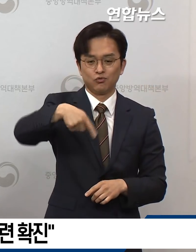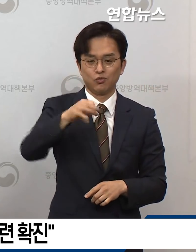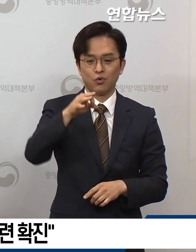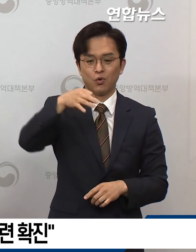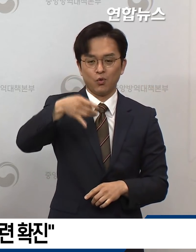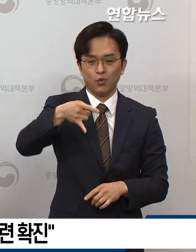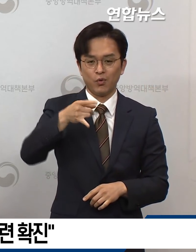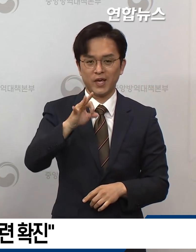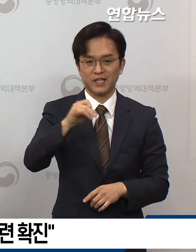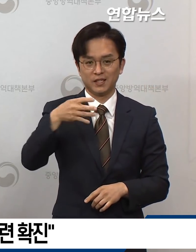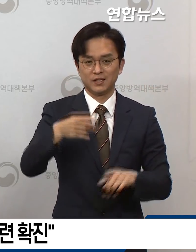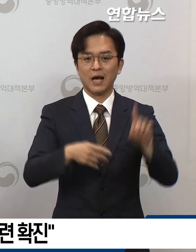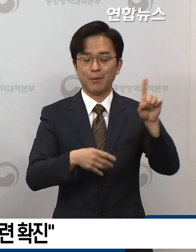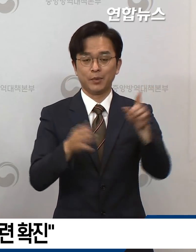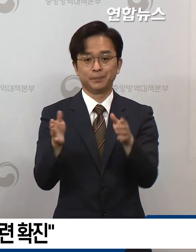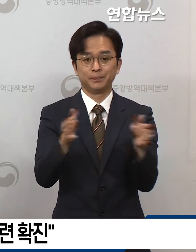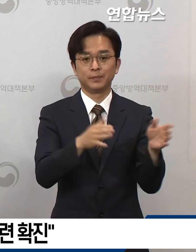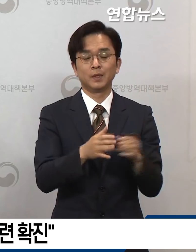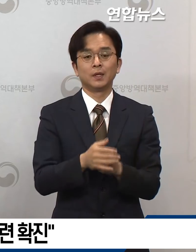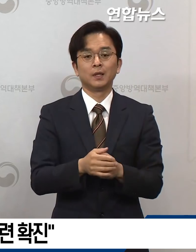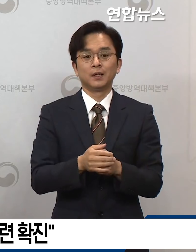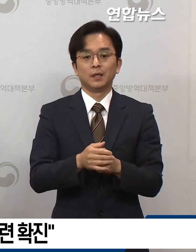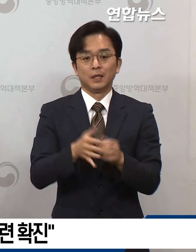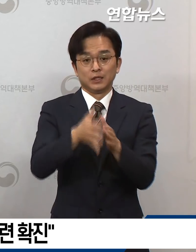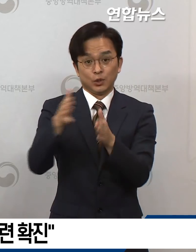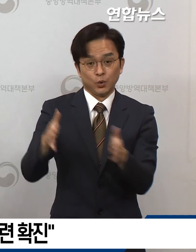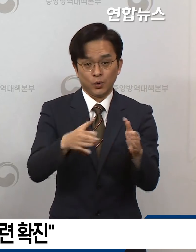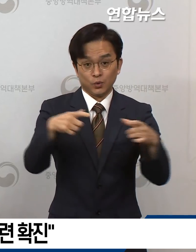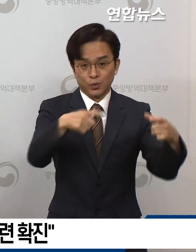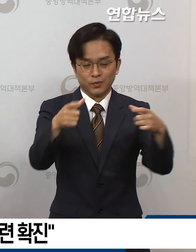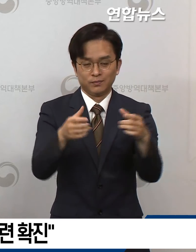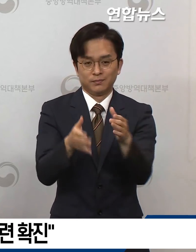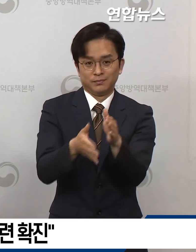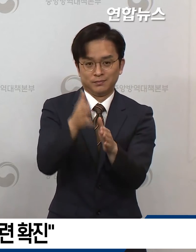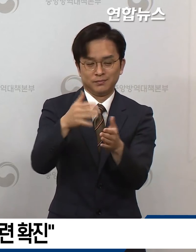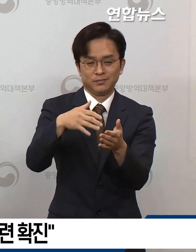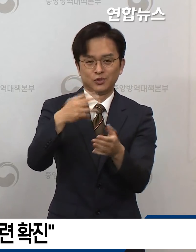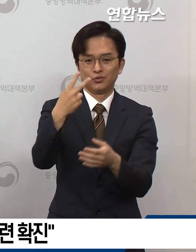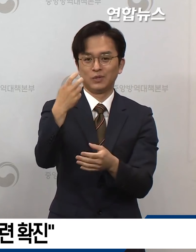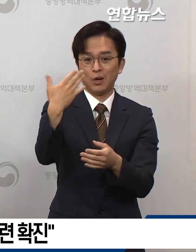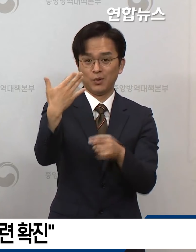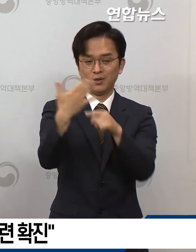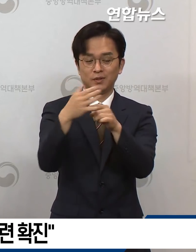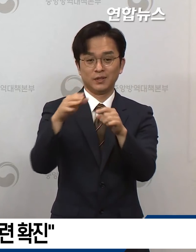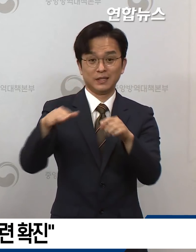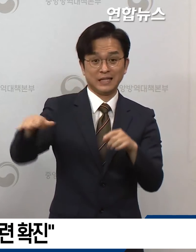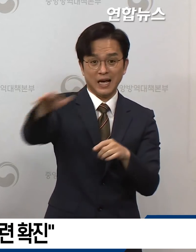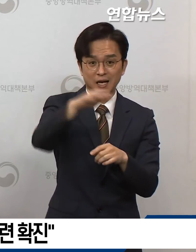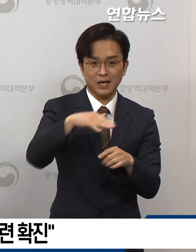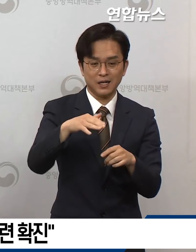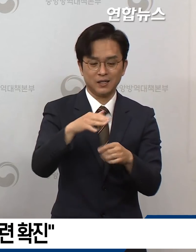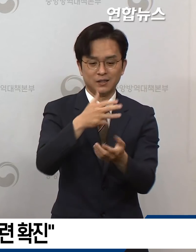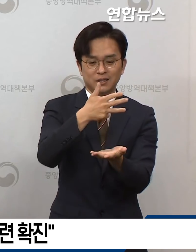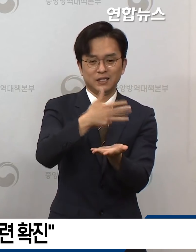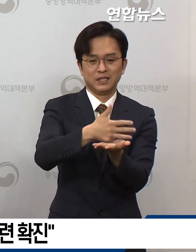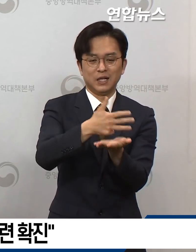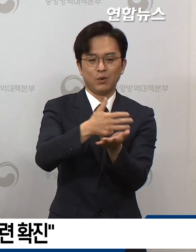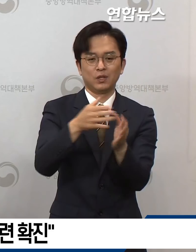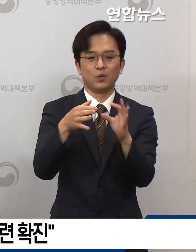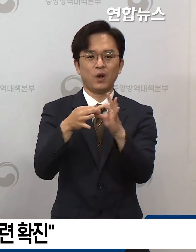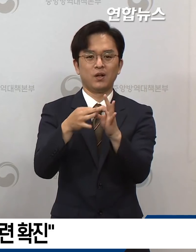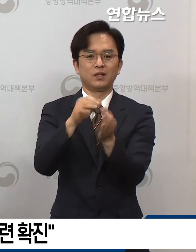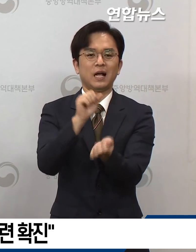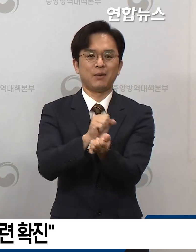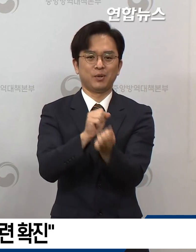국내 지역사회 발생은 총 29명이며 모두 이태원 클럽 집단 발생과 관련된